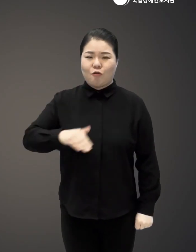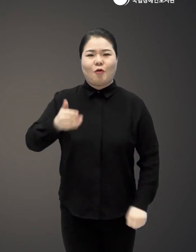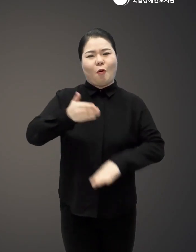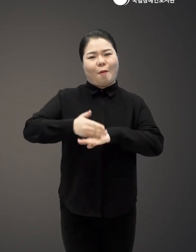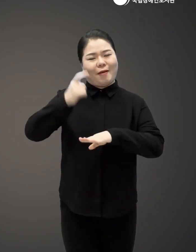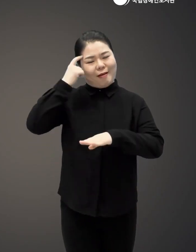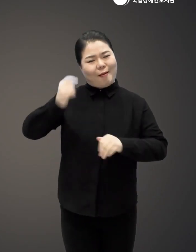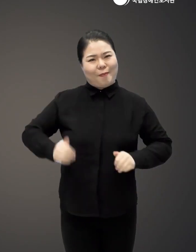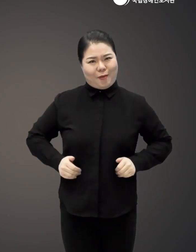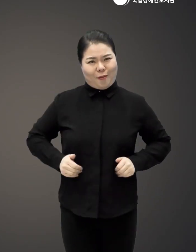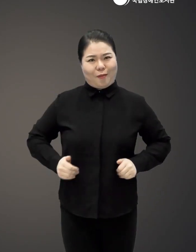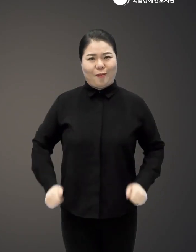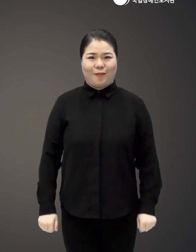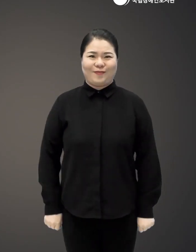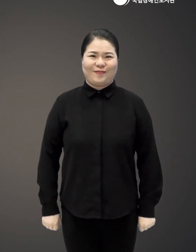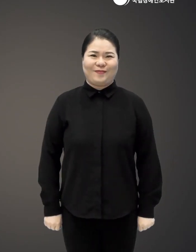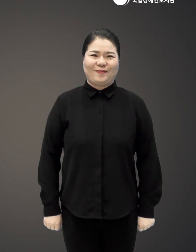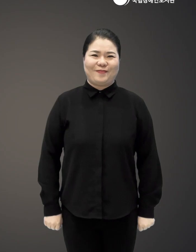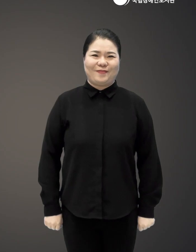돼요